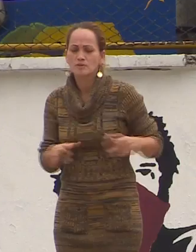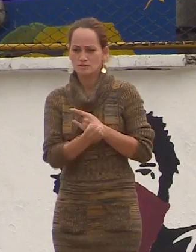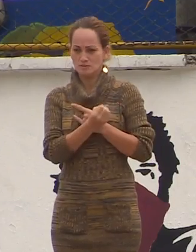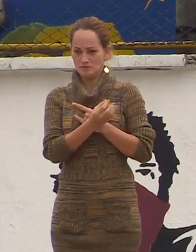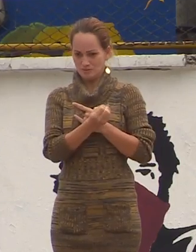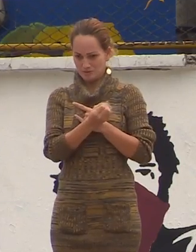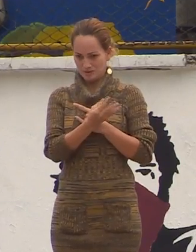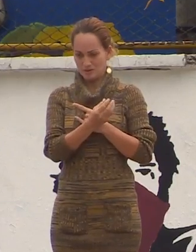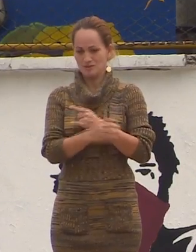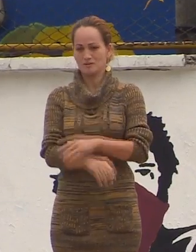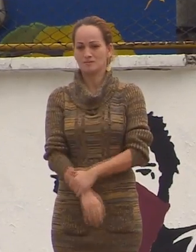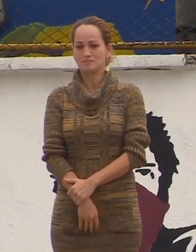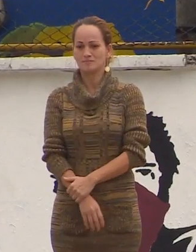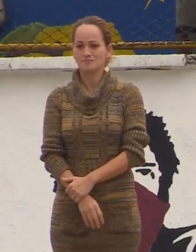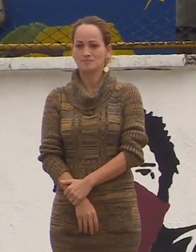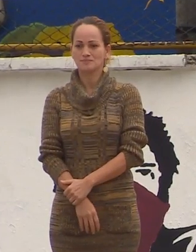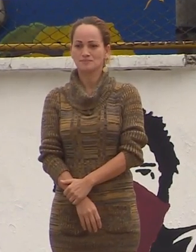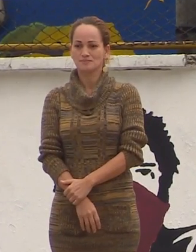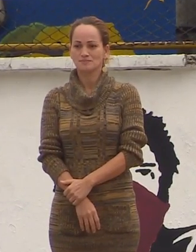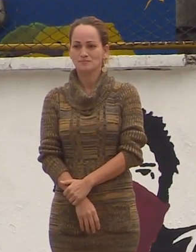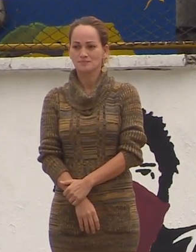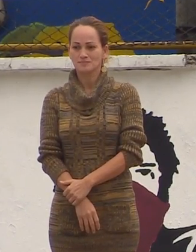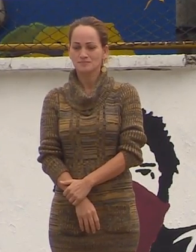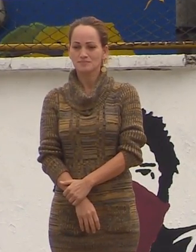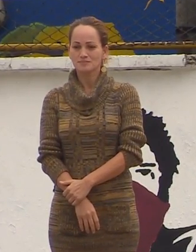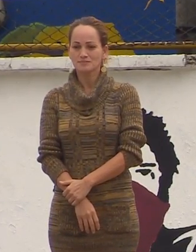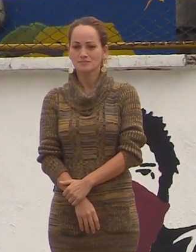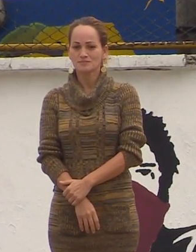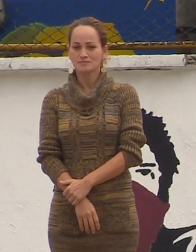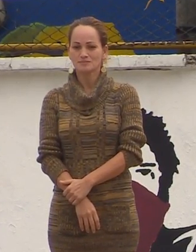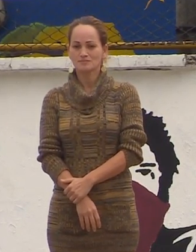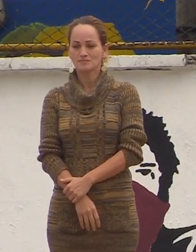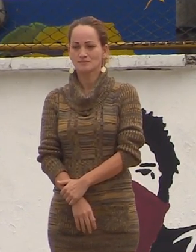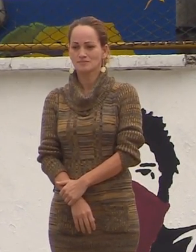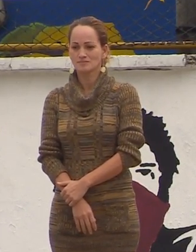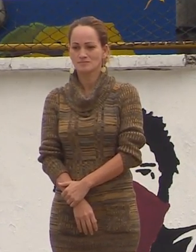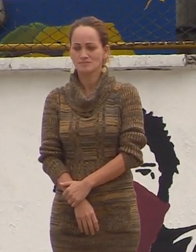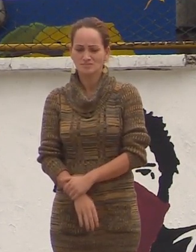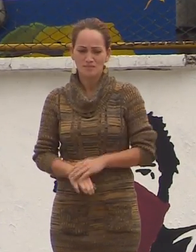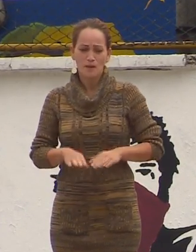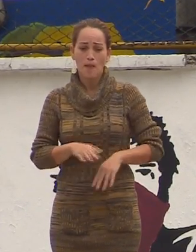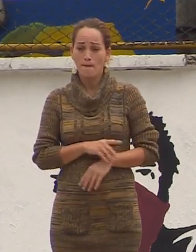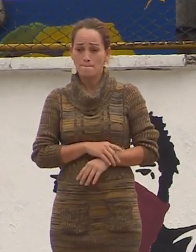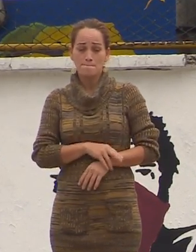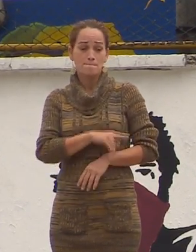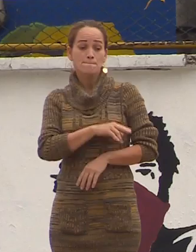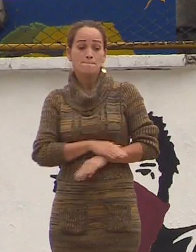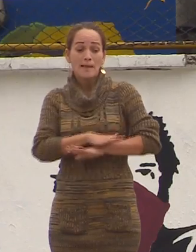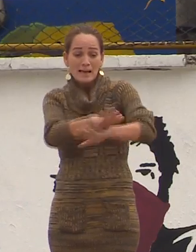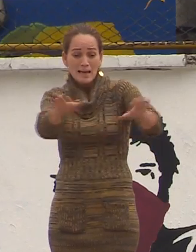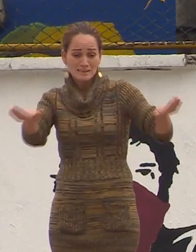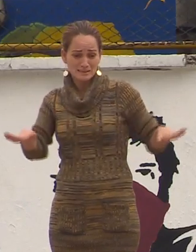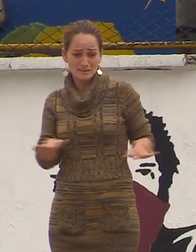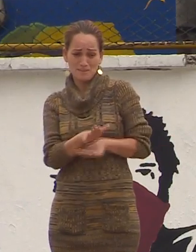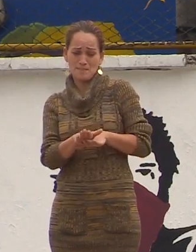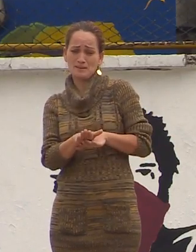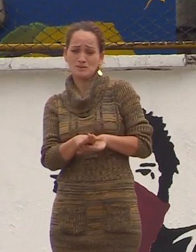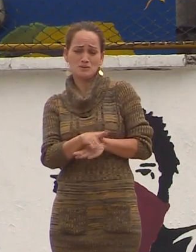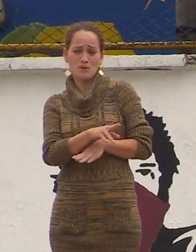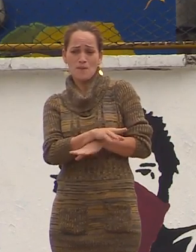UPN. No pueden existir espacios vedados.